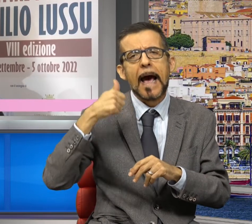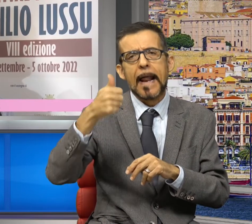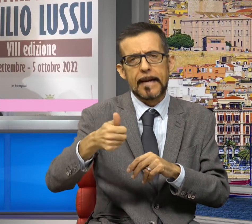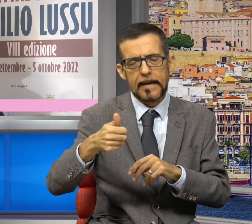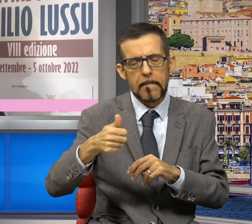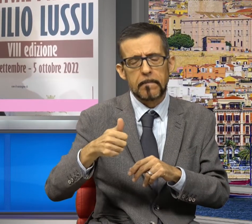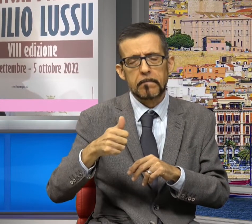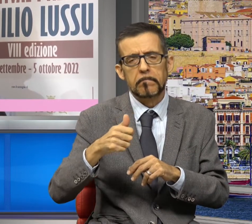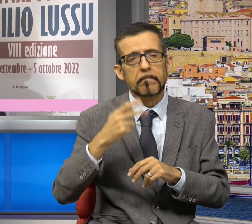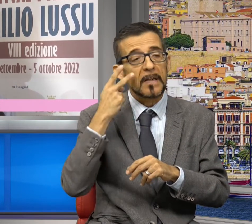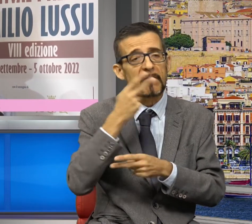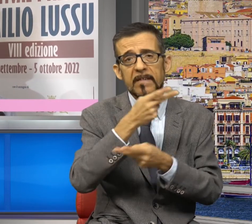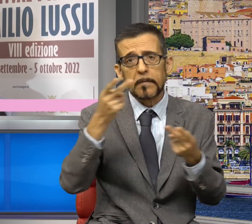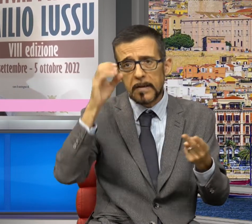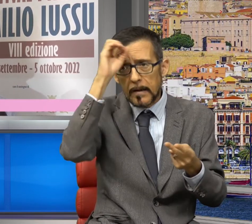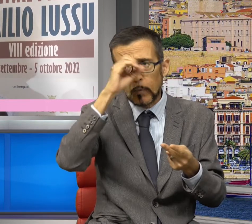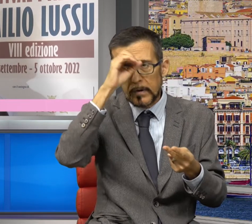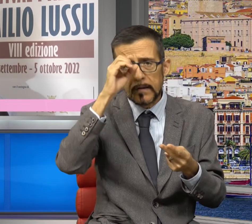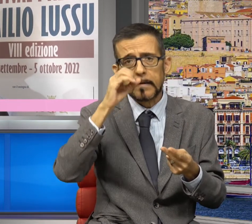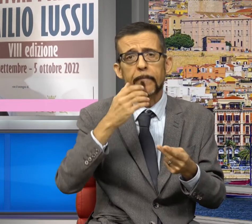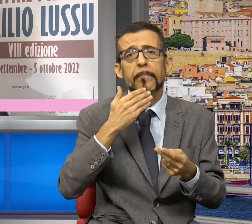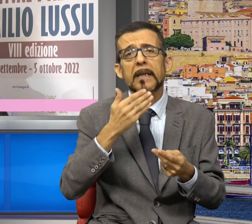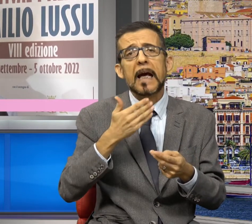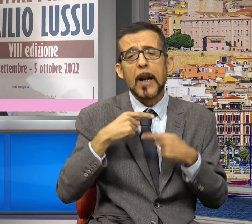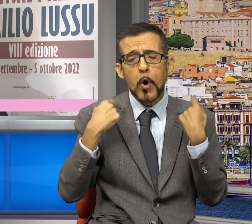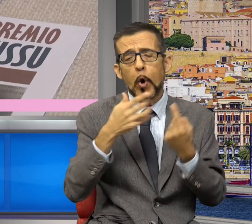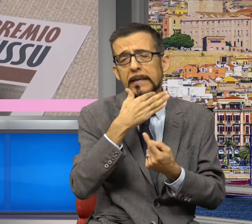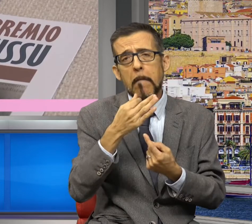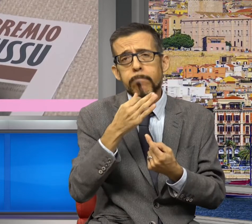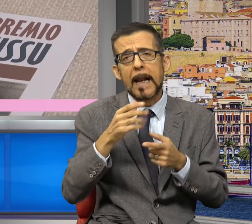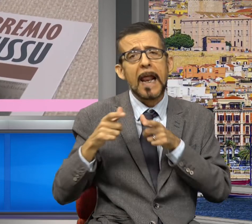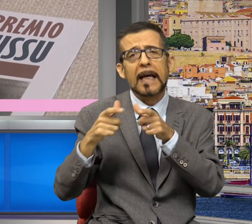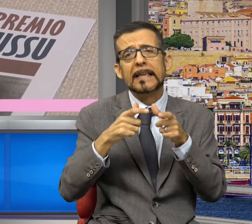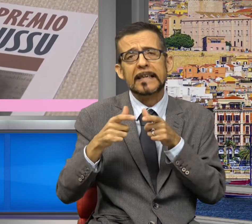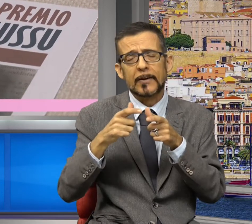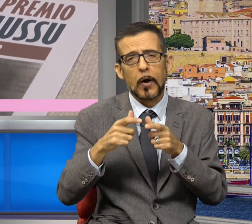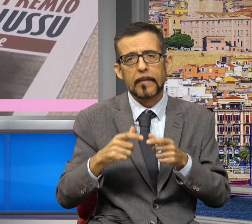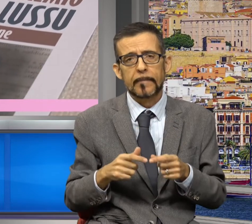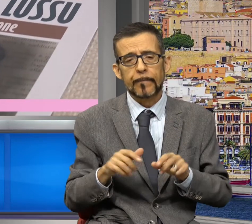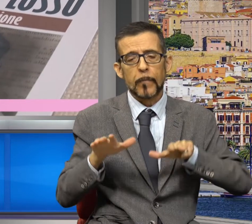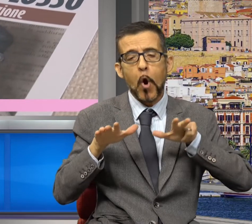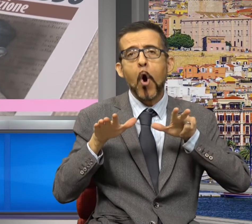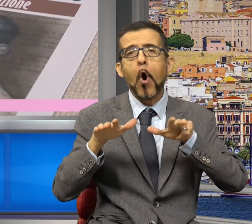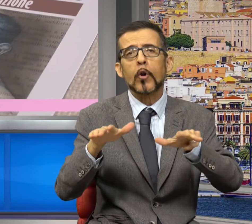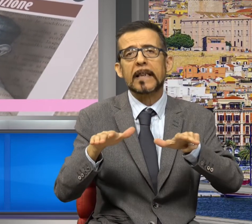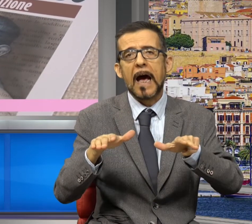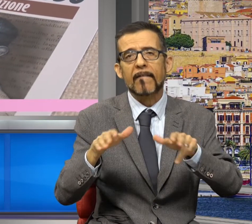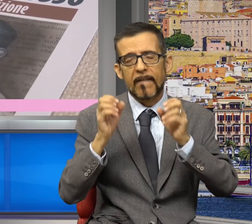visibilità turistica anche alla nostra bella città e alla nostra bella isola. 8ª edizione dunque sempre più aderente ai tempi